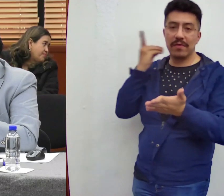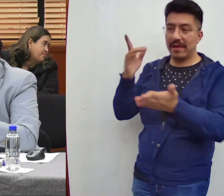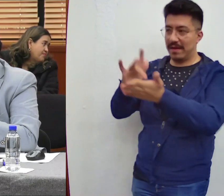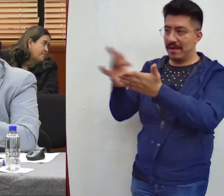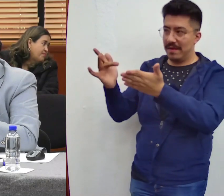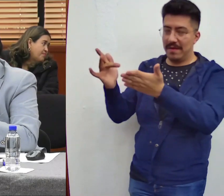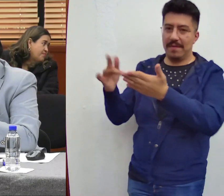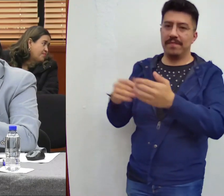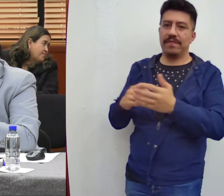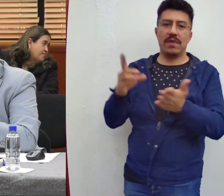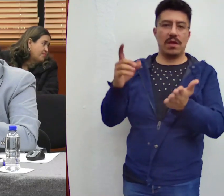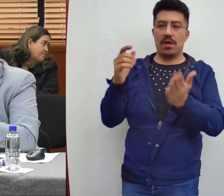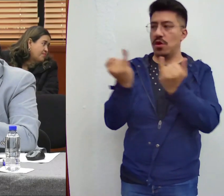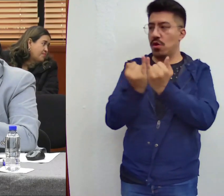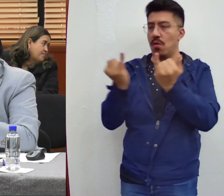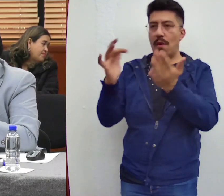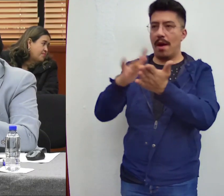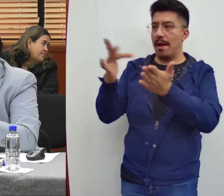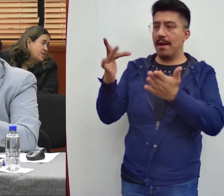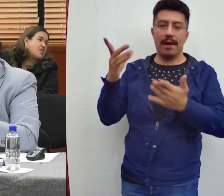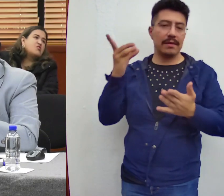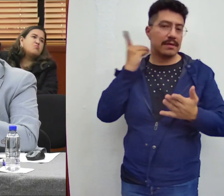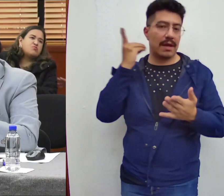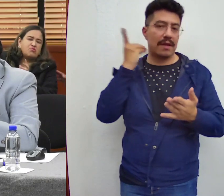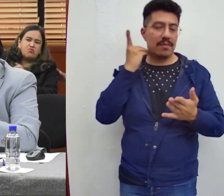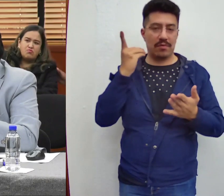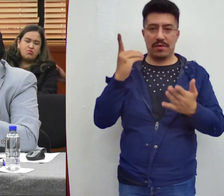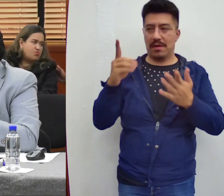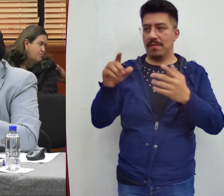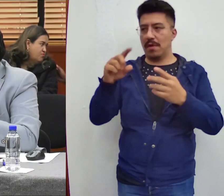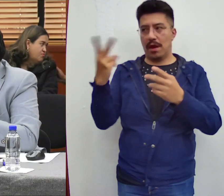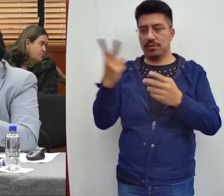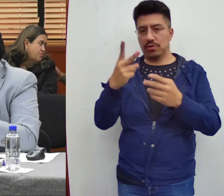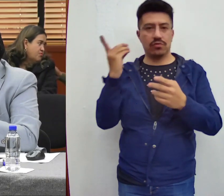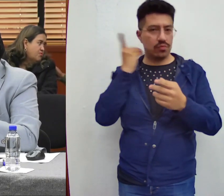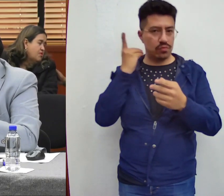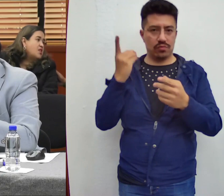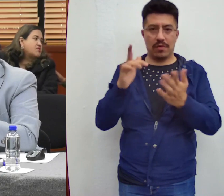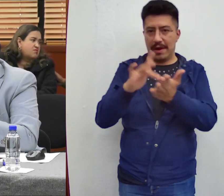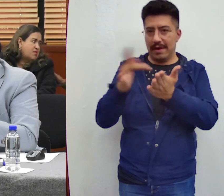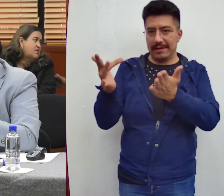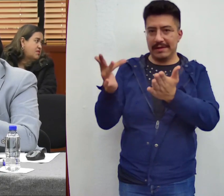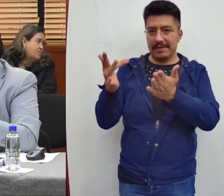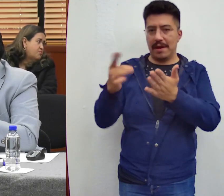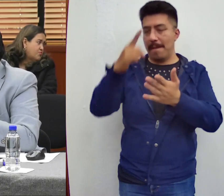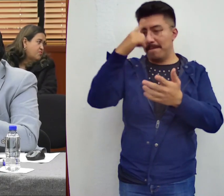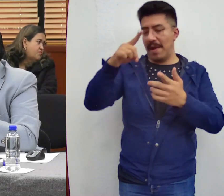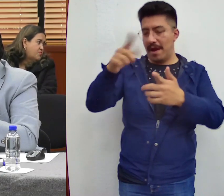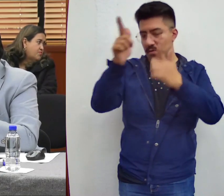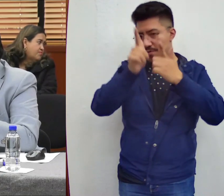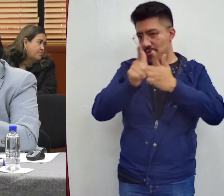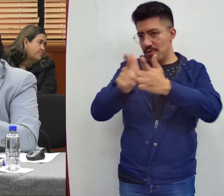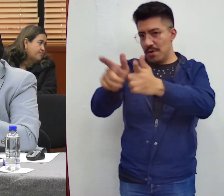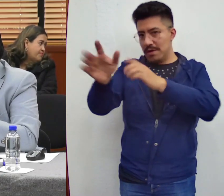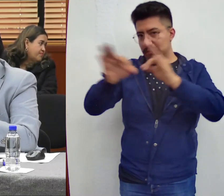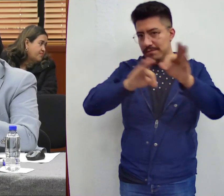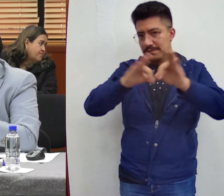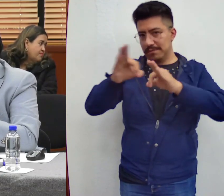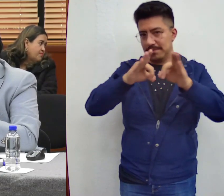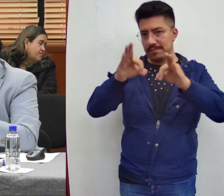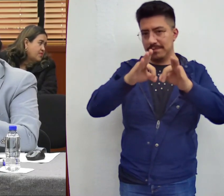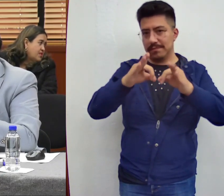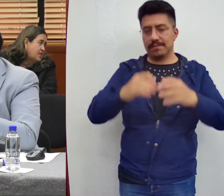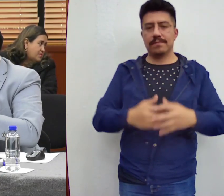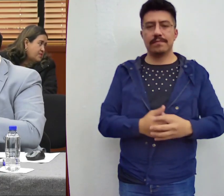la diputada Aldana, a quienes nos ponemos a sus órdenes para poder continuar con los trabajos legislativos que aquí